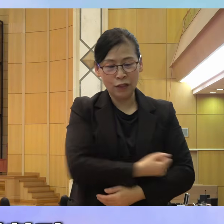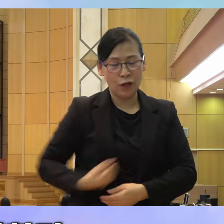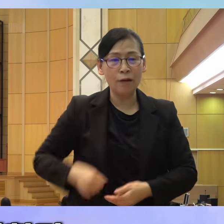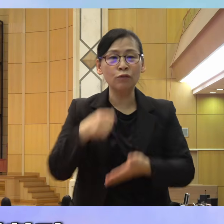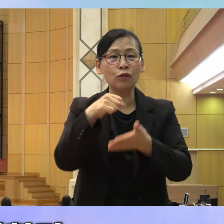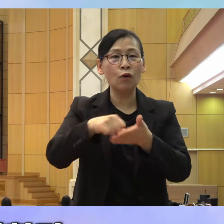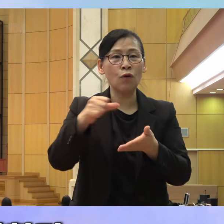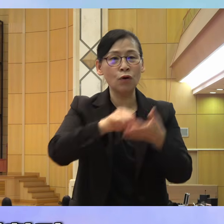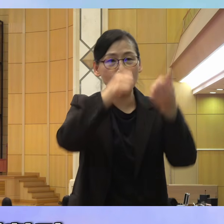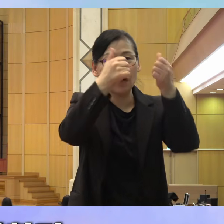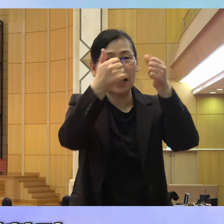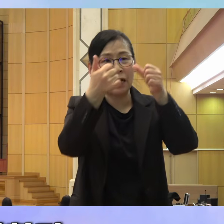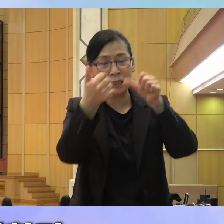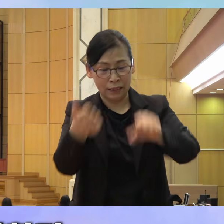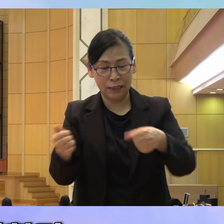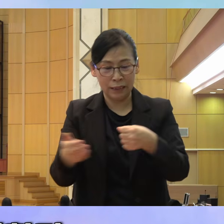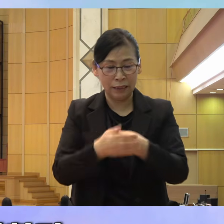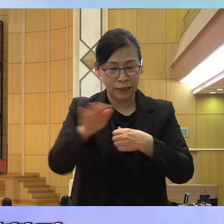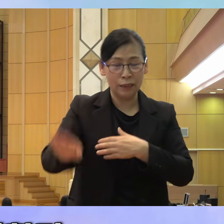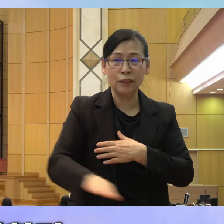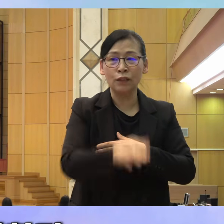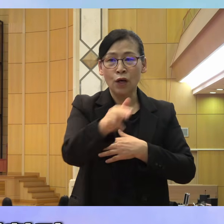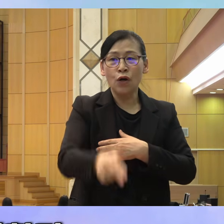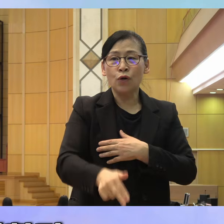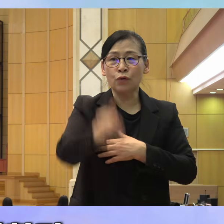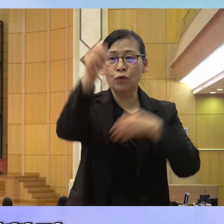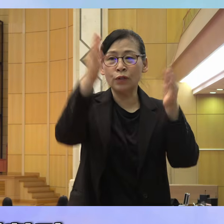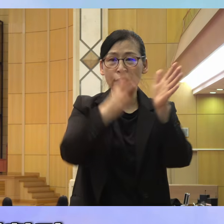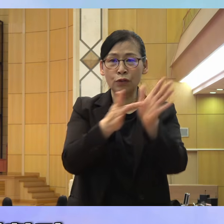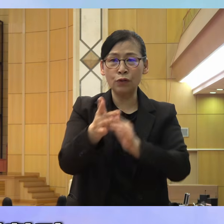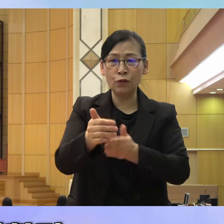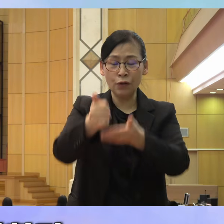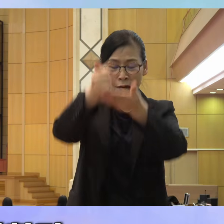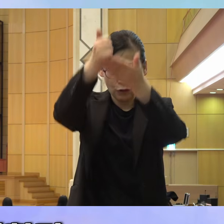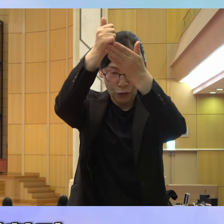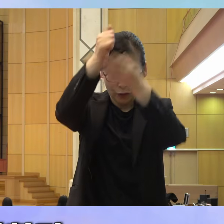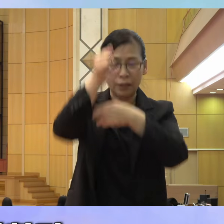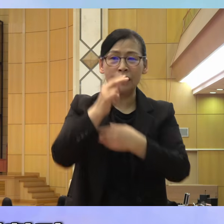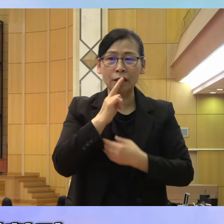희생의 제물로 돌아가신 우리 주